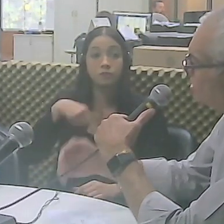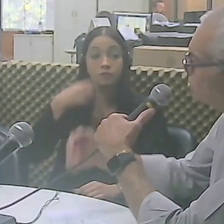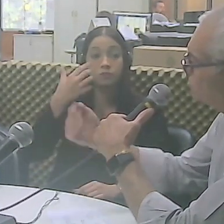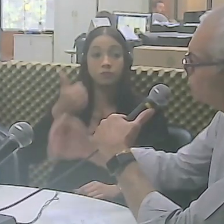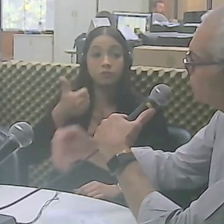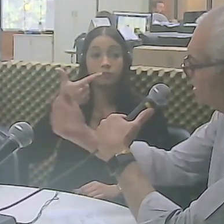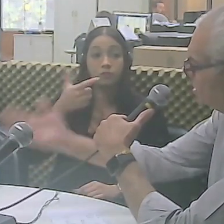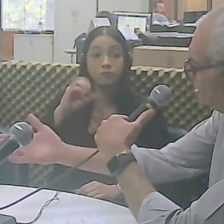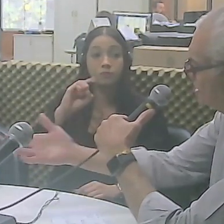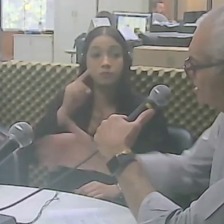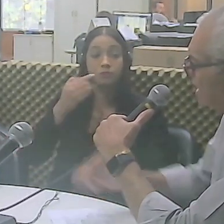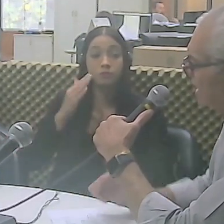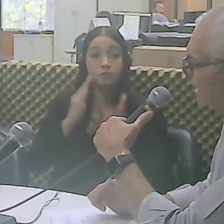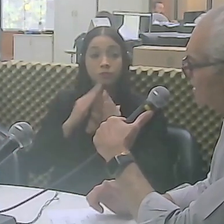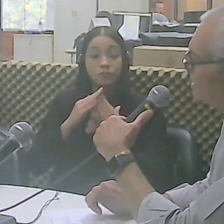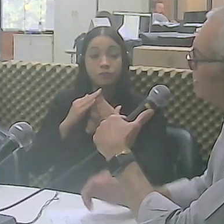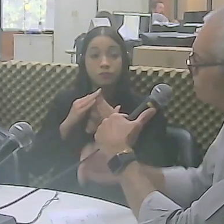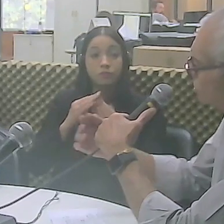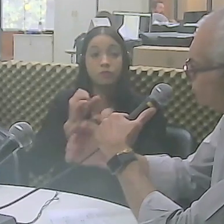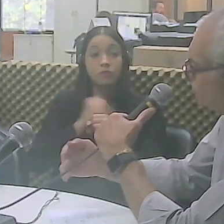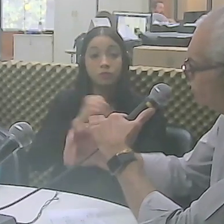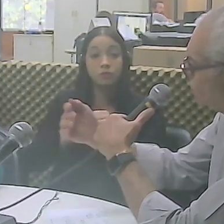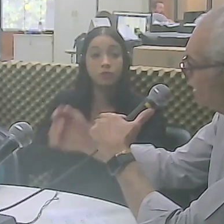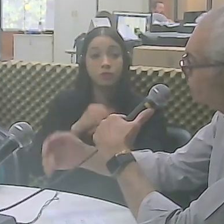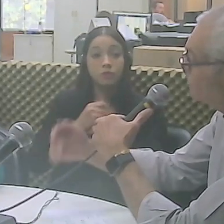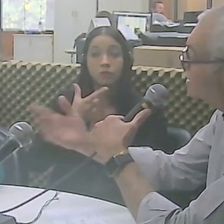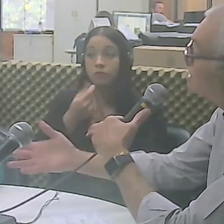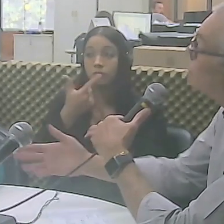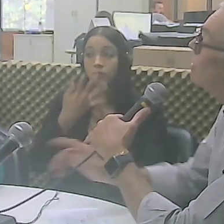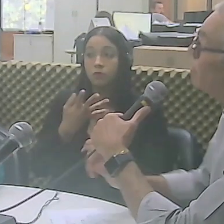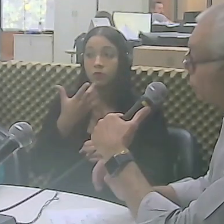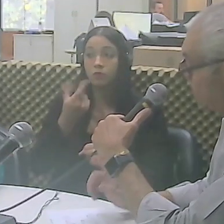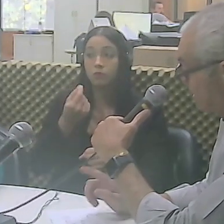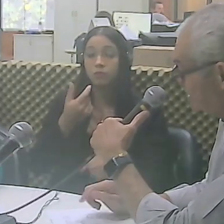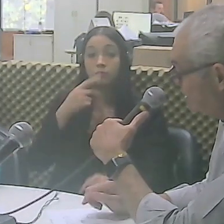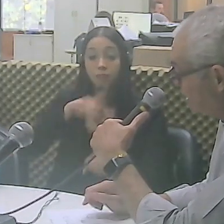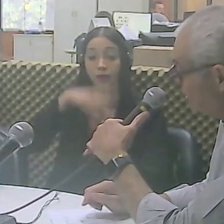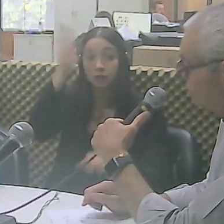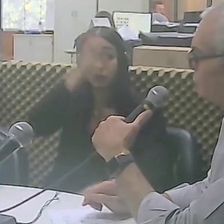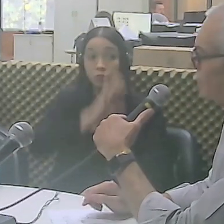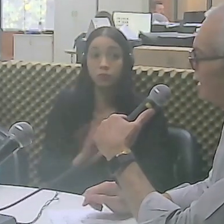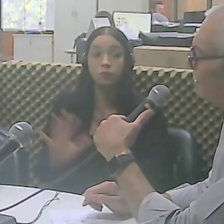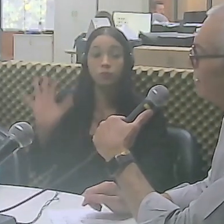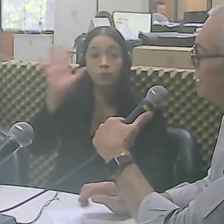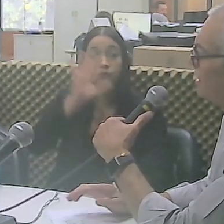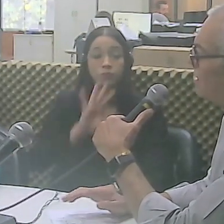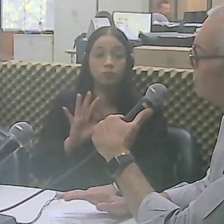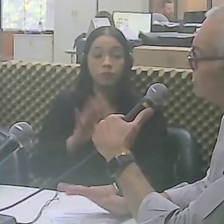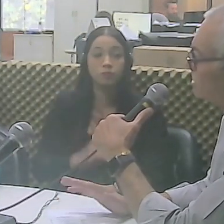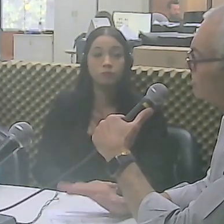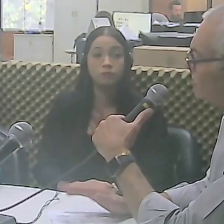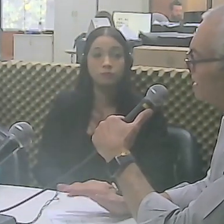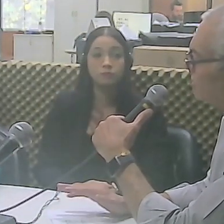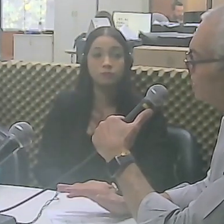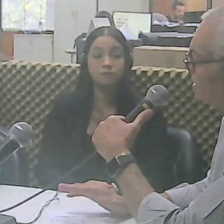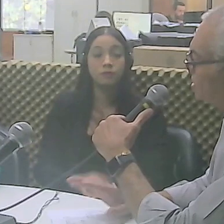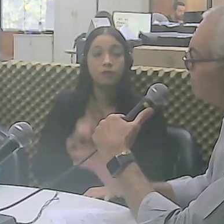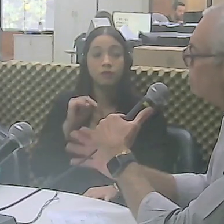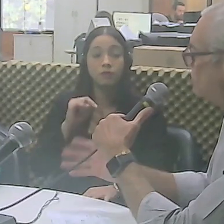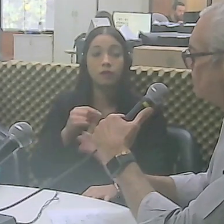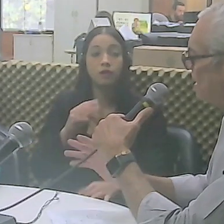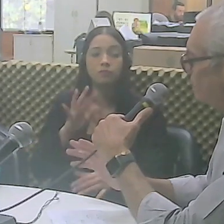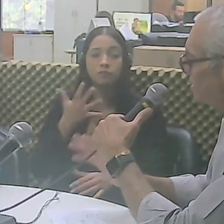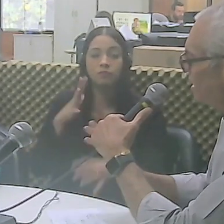120 mil moradias a cada ano, 2024, 2025, para o país inteiro. Tá? Então, nós estamos falando aí